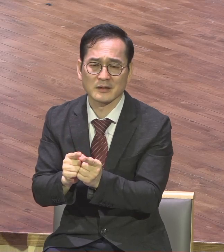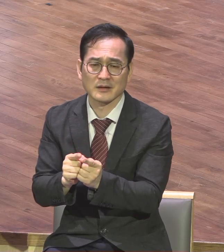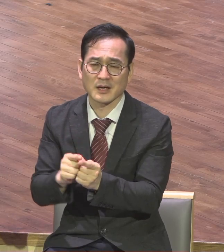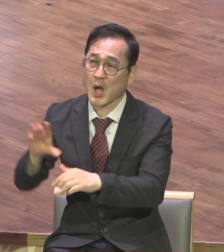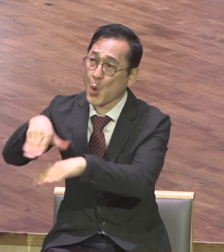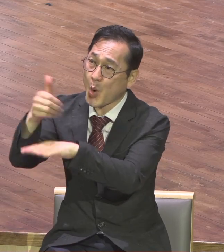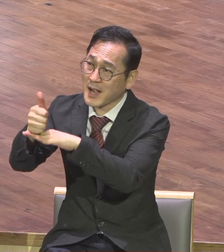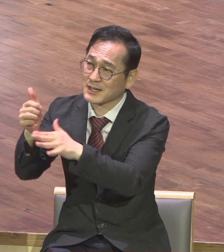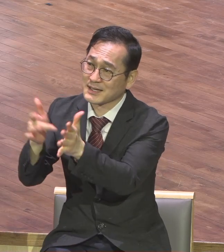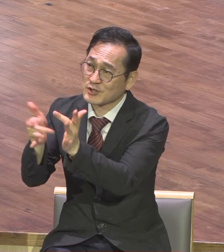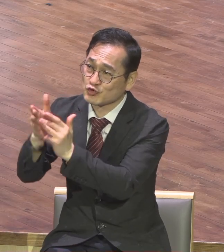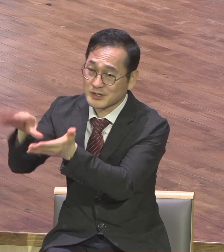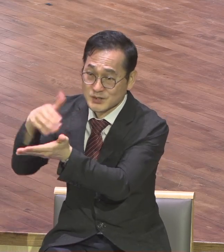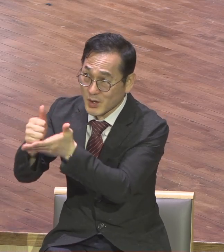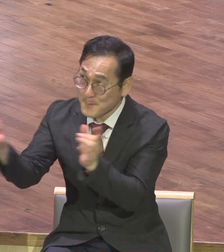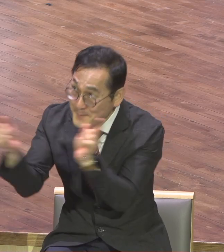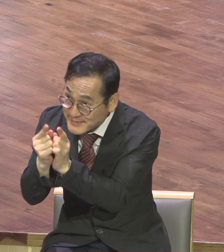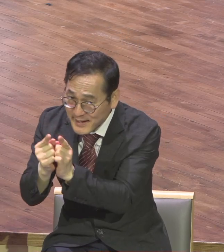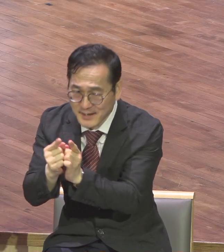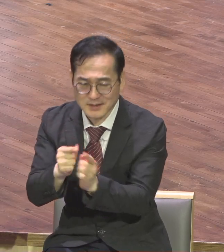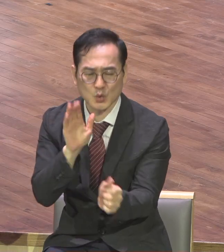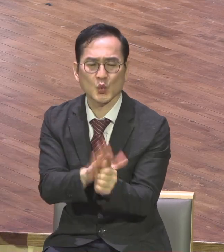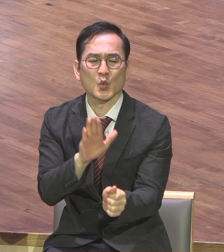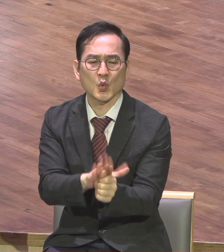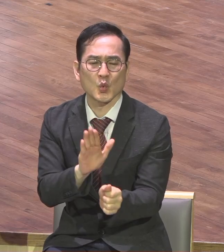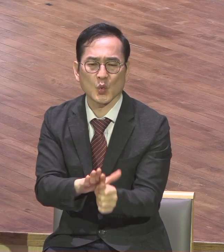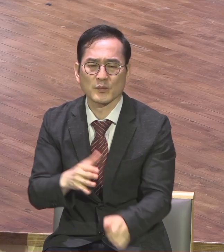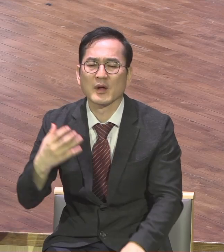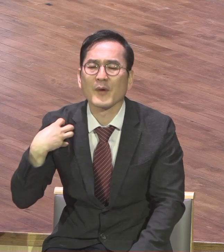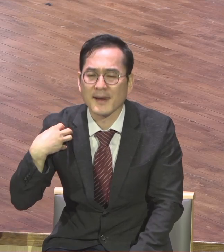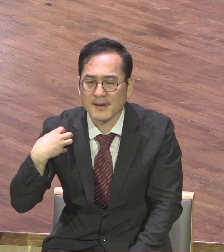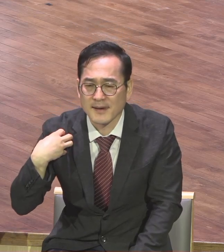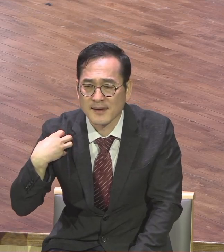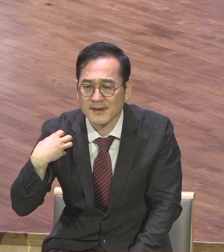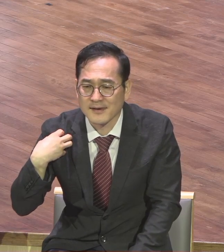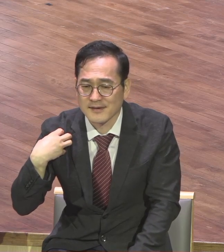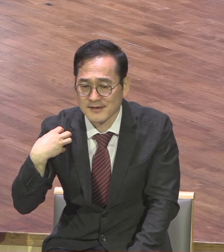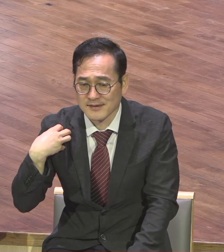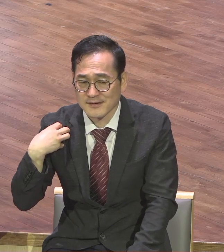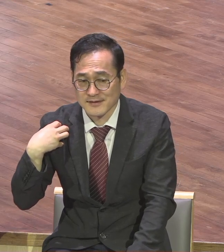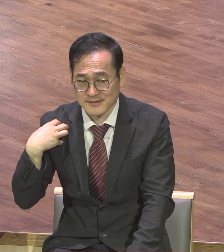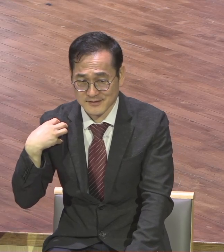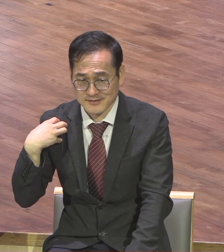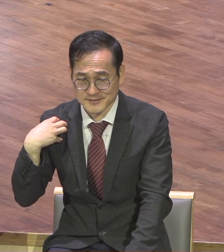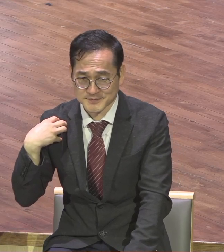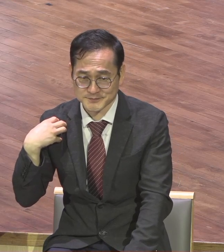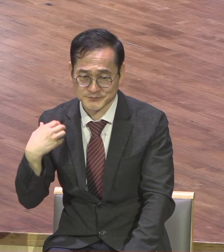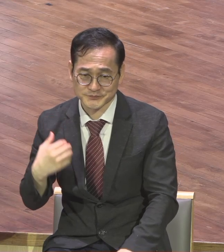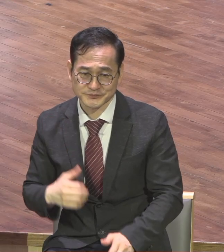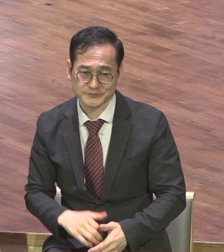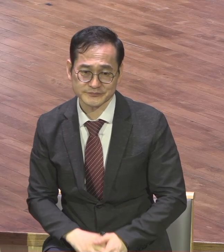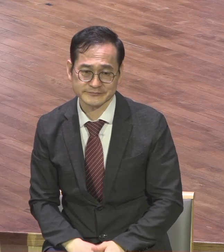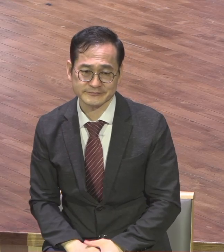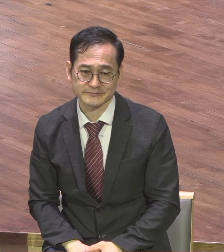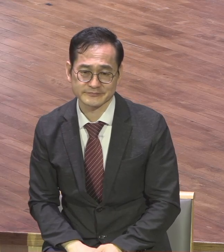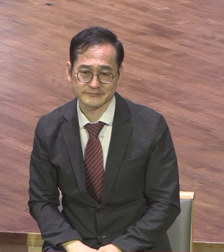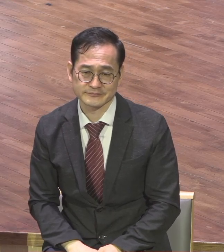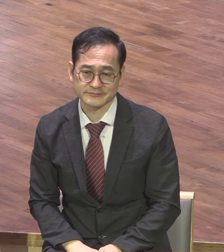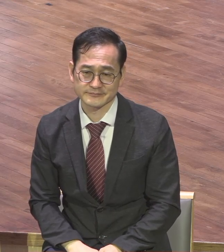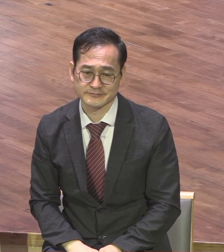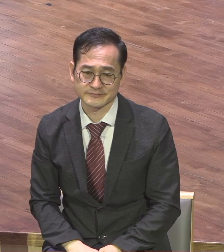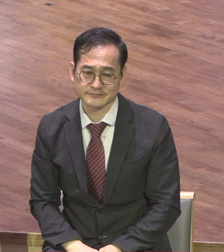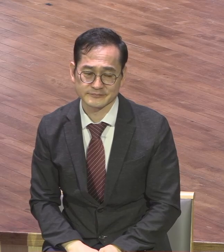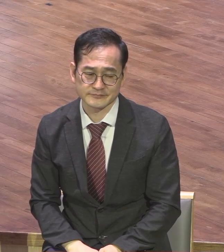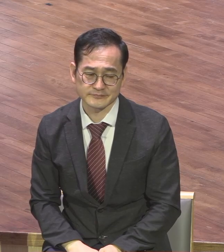왕이신 그리스도를 만나도록. 아멘. 그 역할을 하는 거예요. 우리도 예수님 따라서. 그래서 우리가 오늘 필리핀